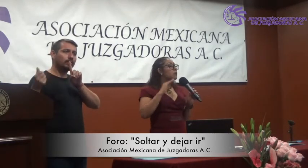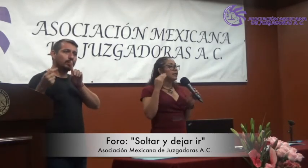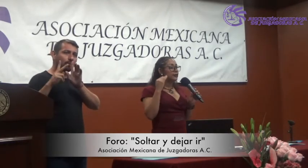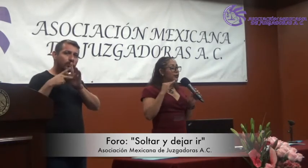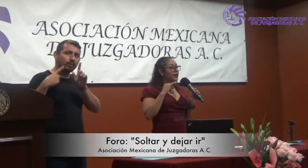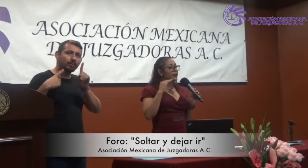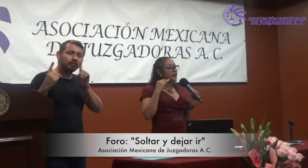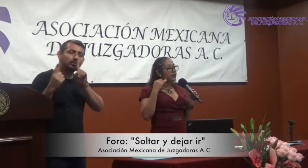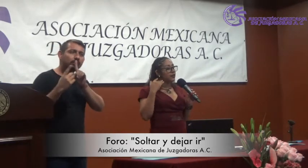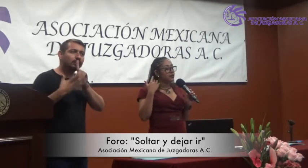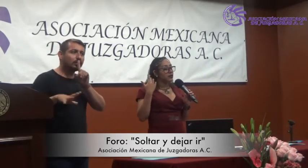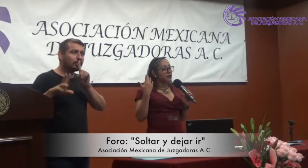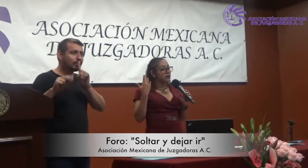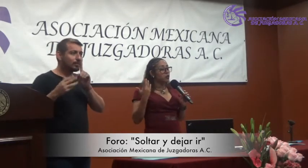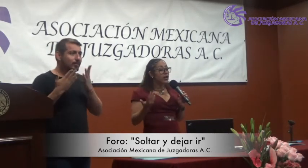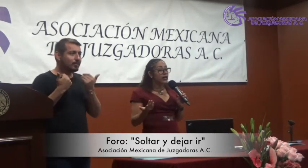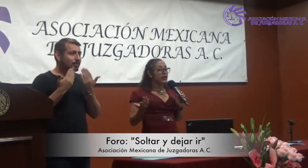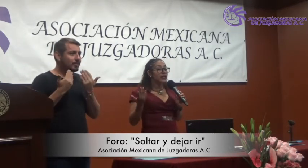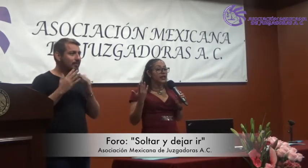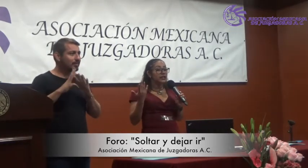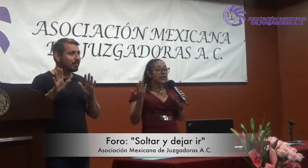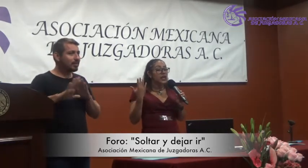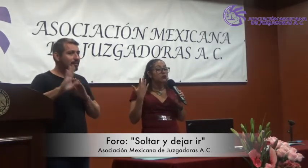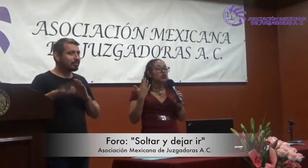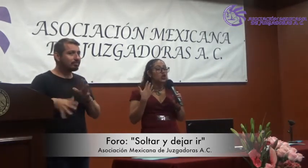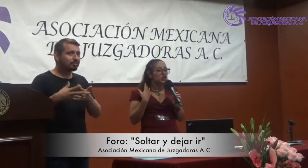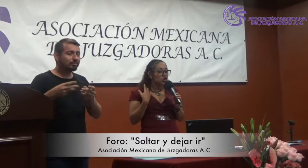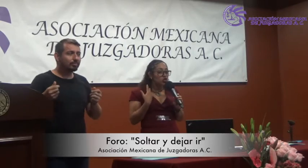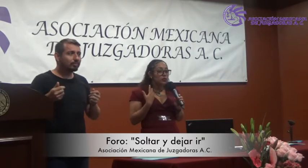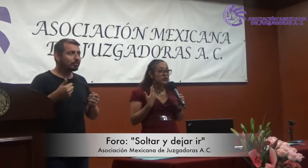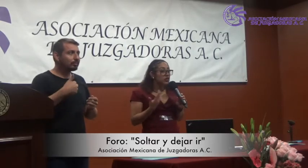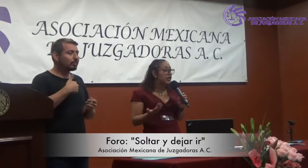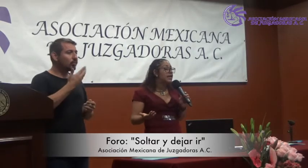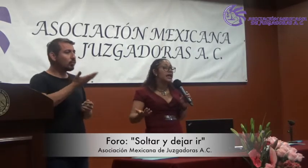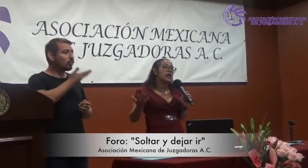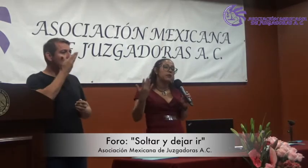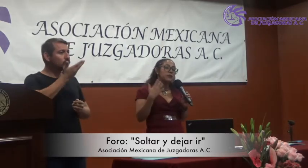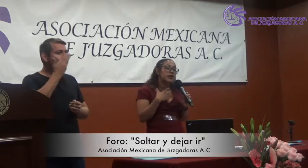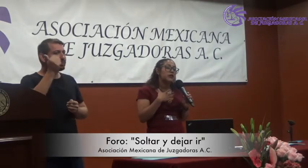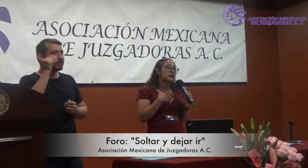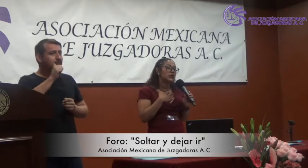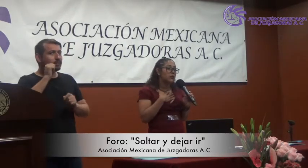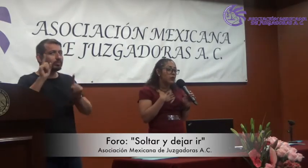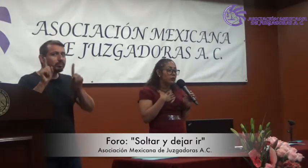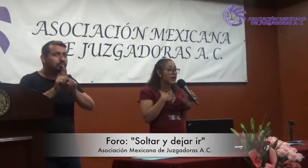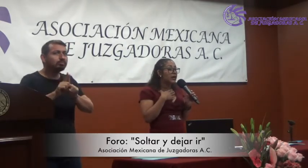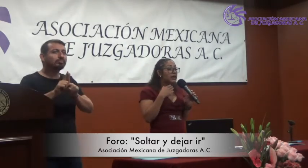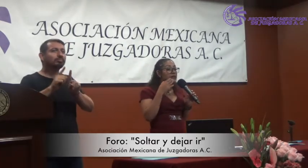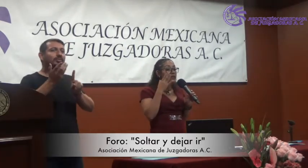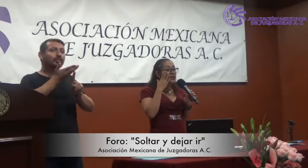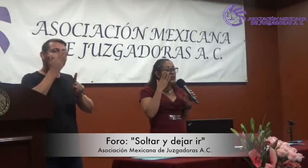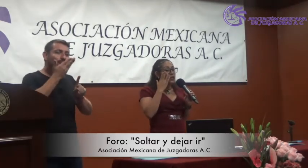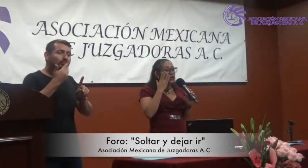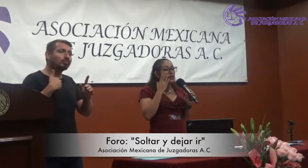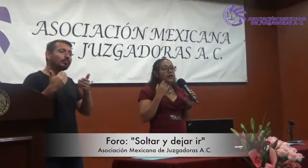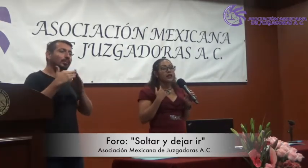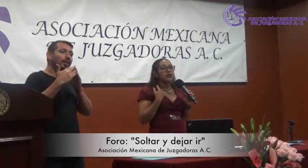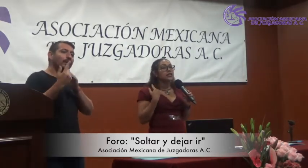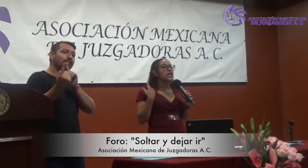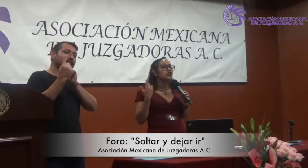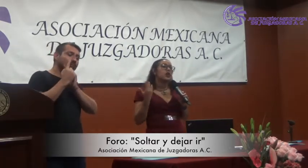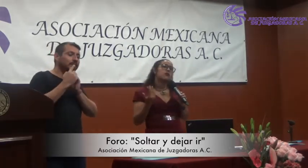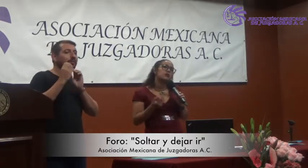Cuando una persona muere y que teníamos costumbres con ella, que vivía en nuestra propia casa,